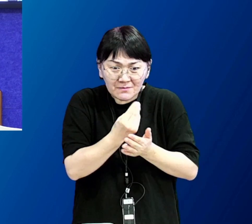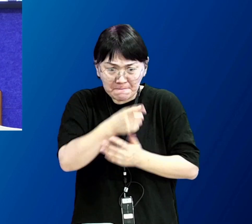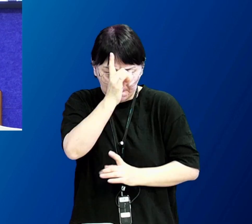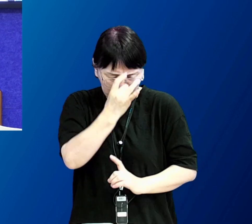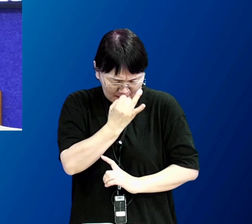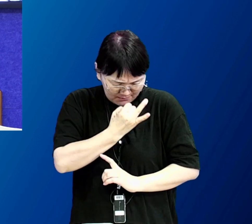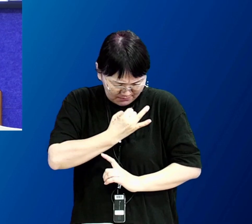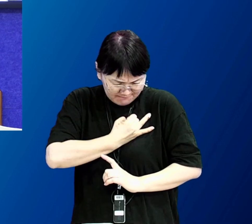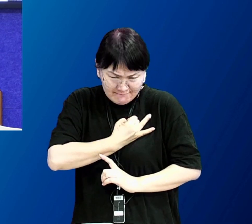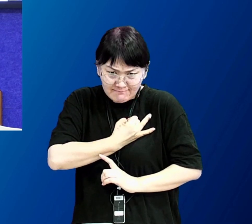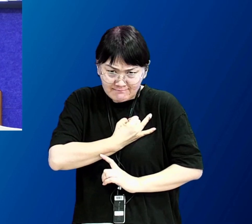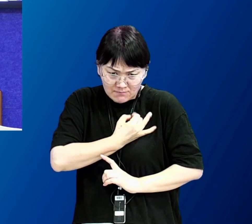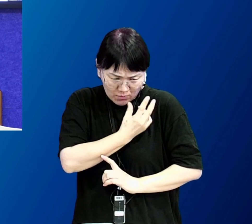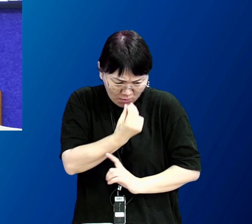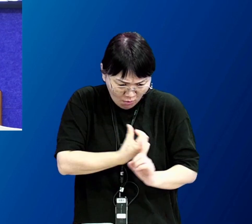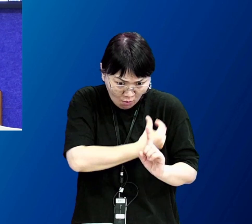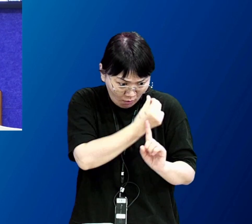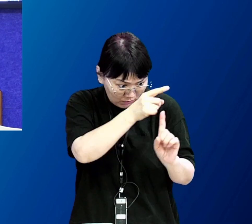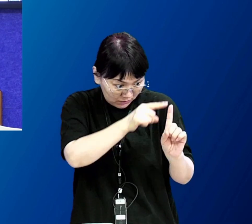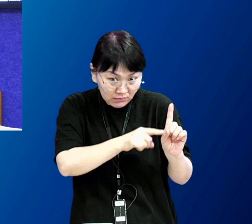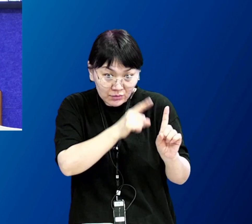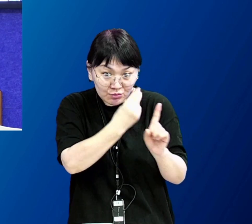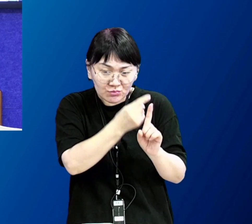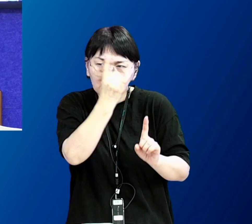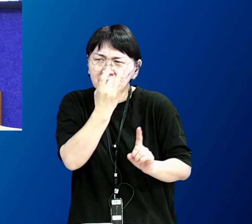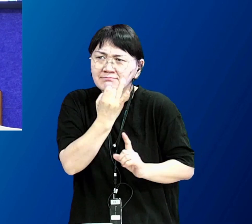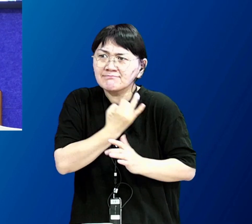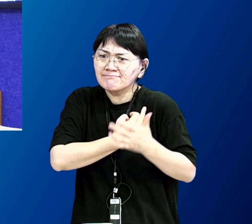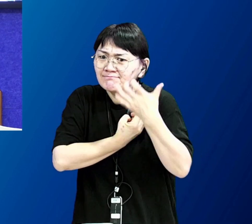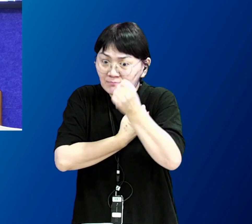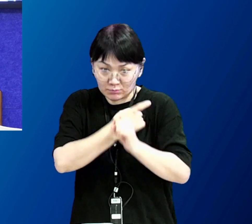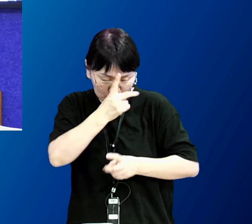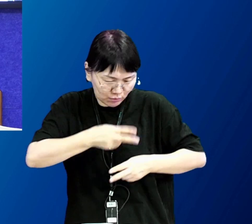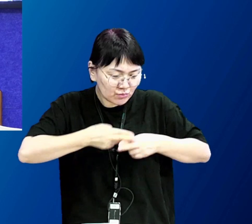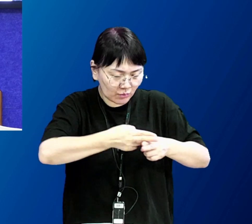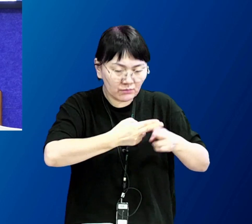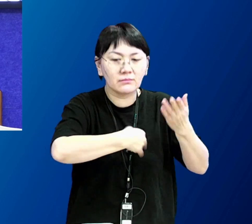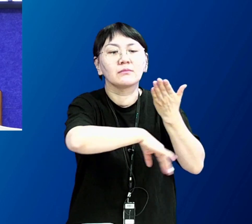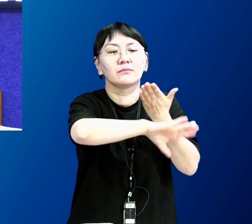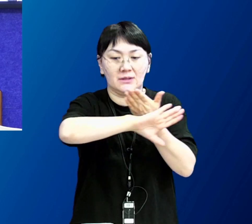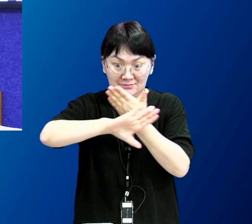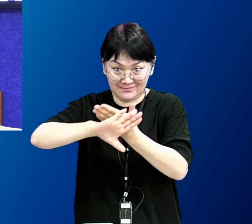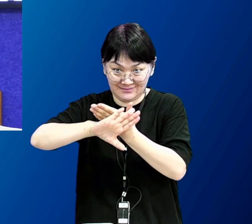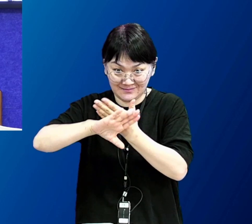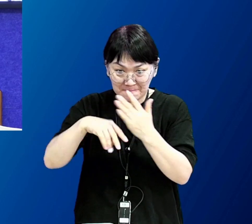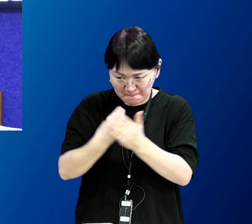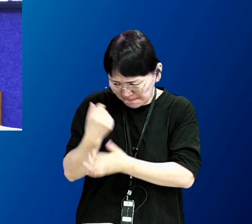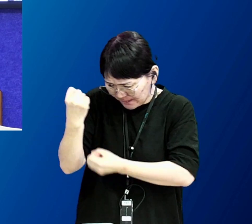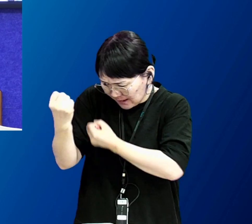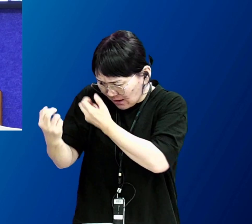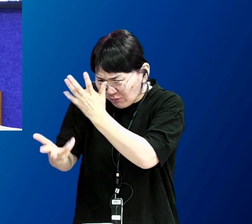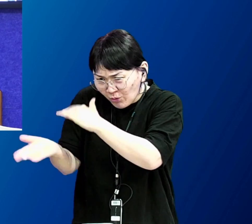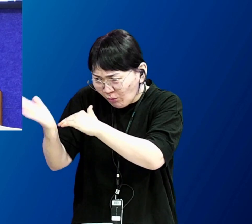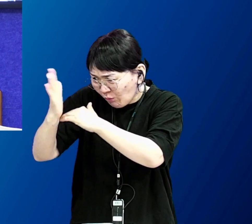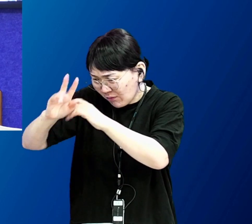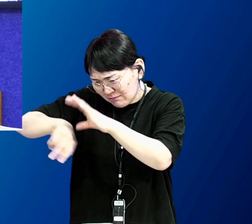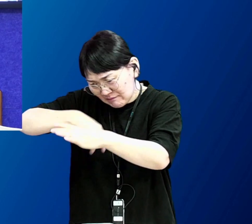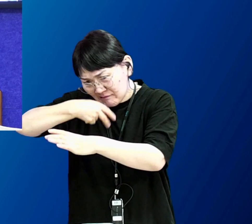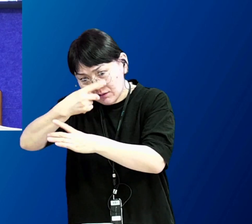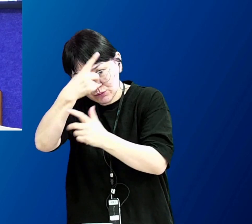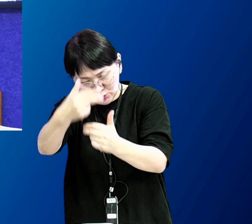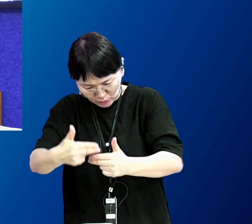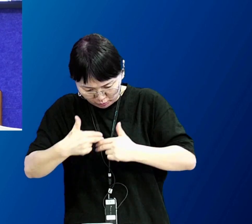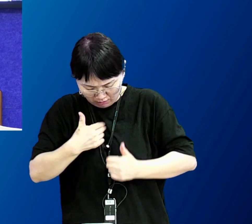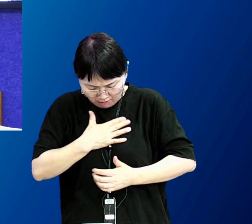тэр амийг хамгаалдаг өстэй. Нэг дугаарт нь бид өхнийг тамийн тэр үхлээс амийг минь хамгаалсан. Тэмэз